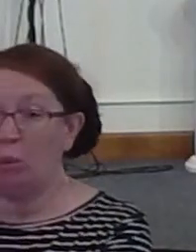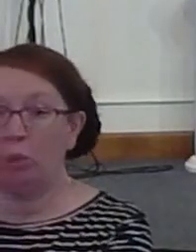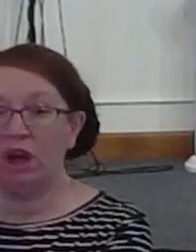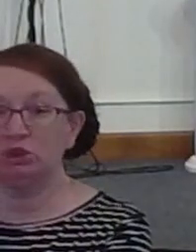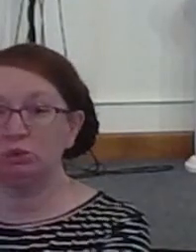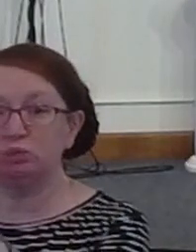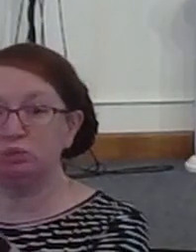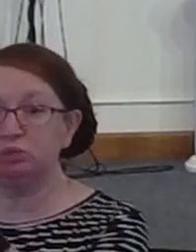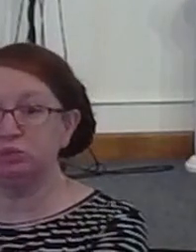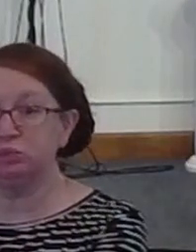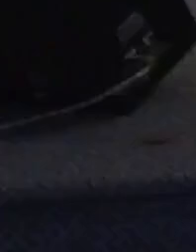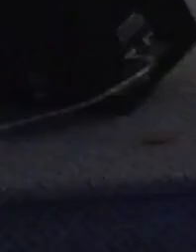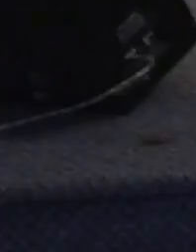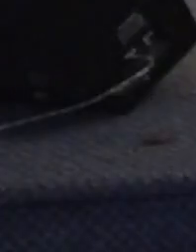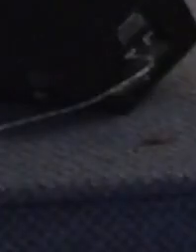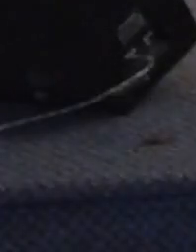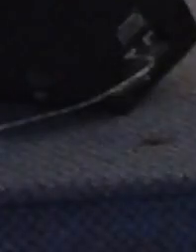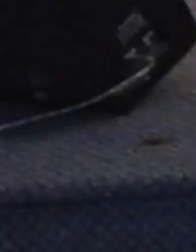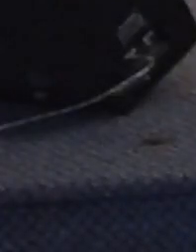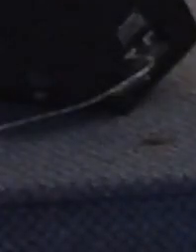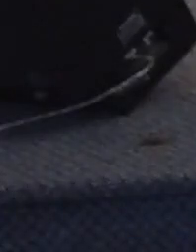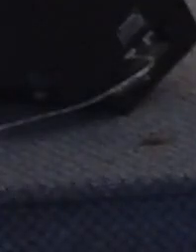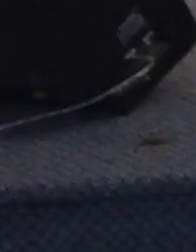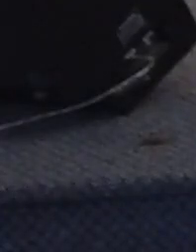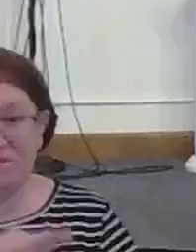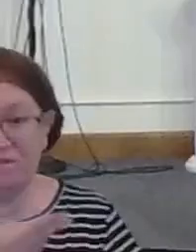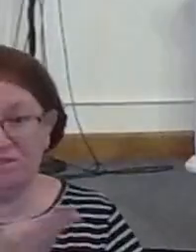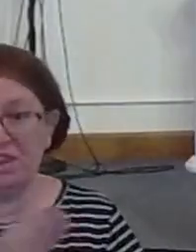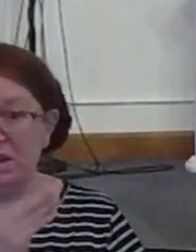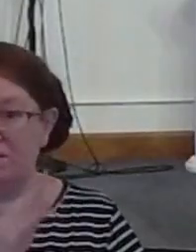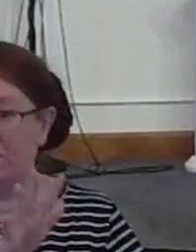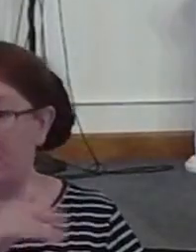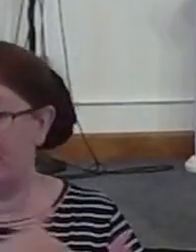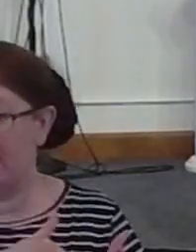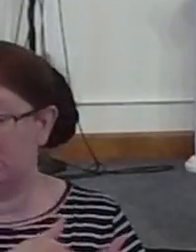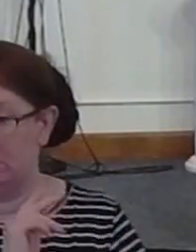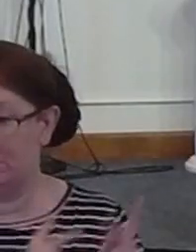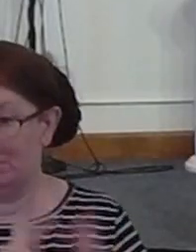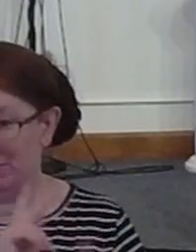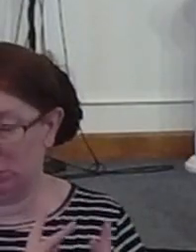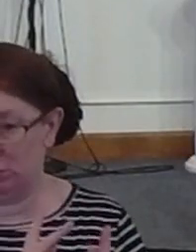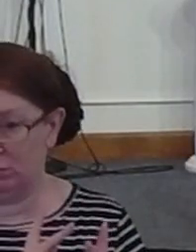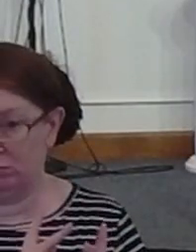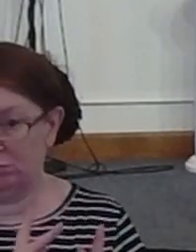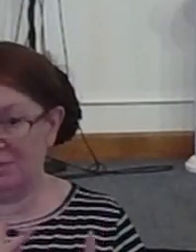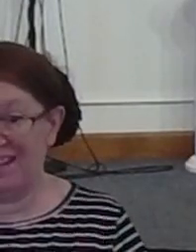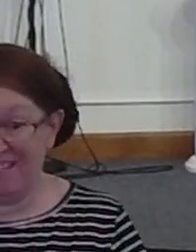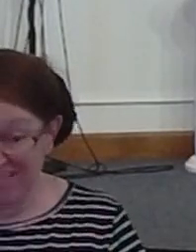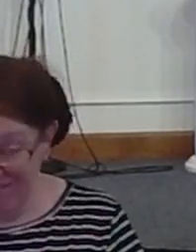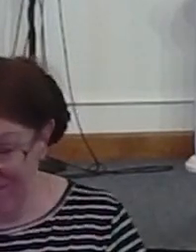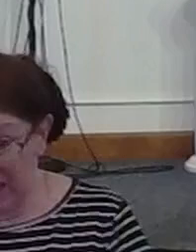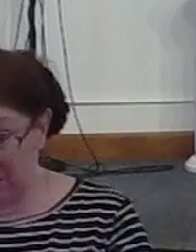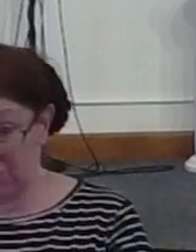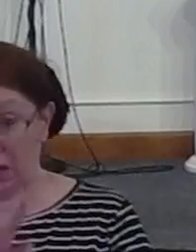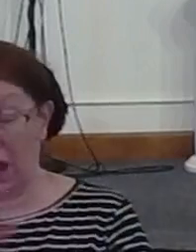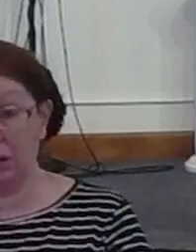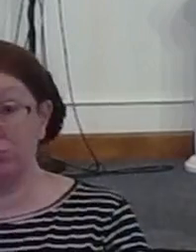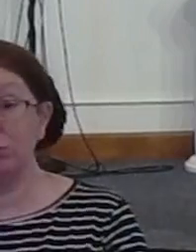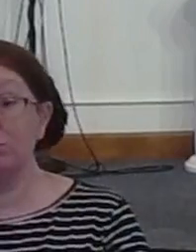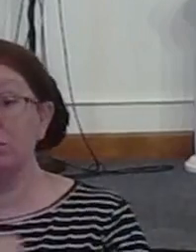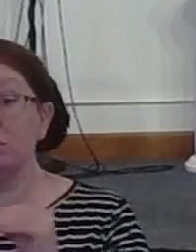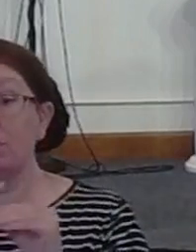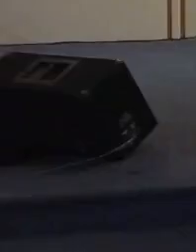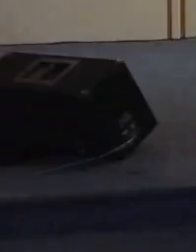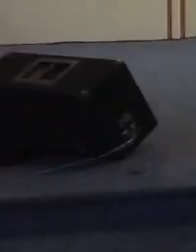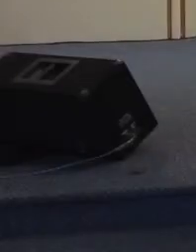ver cuando tú lo conviertas en 5,000 para poder alimentar a todos los hombres. Ese es